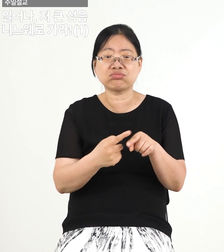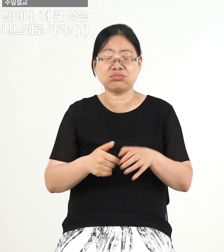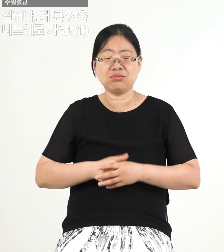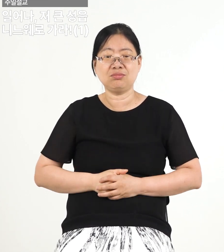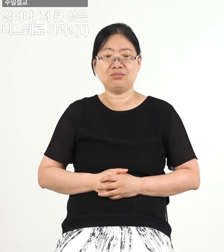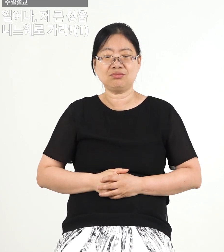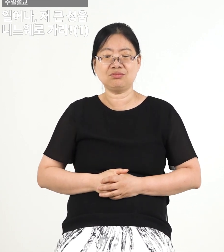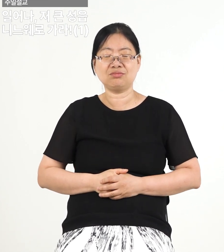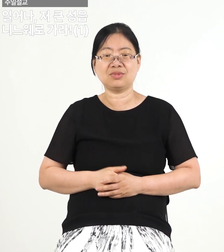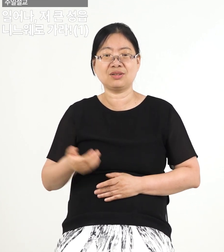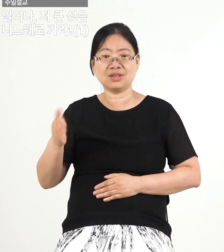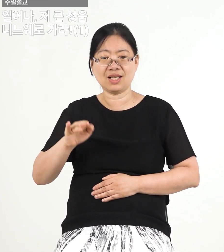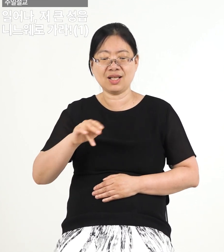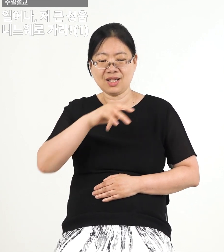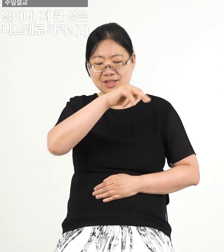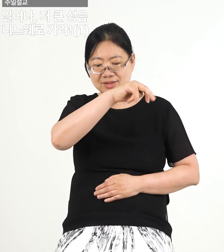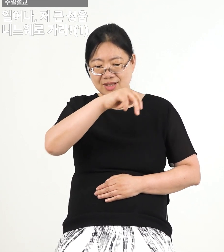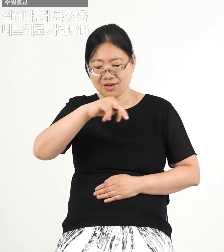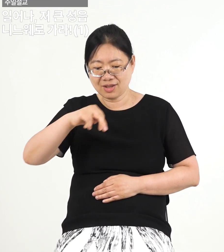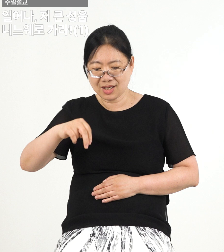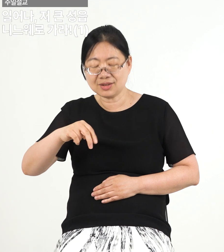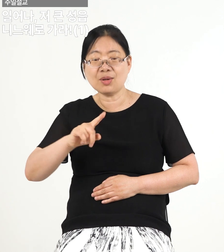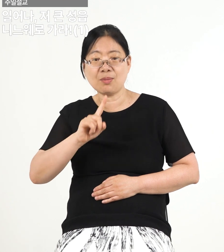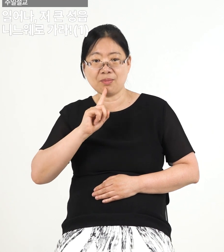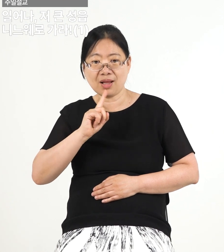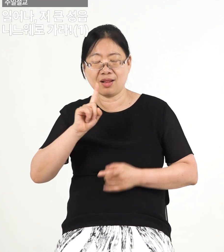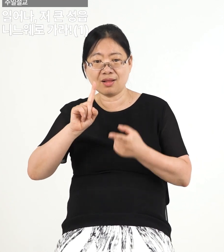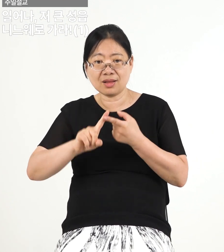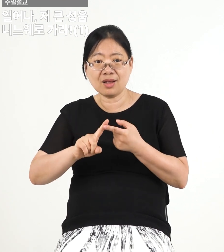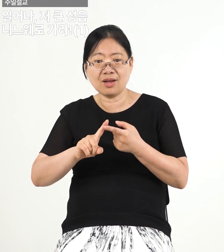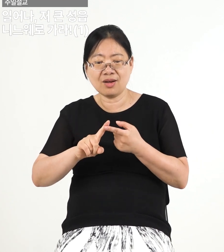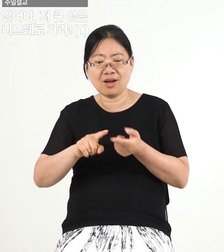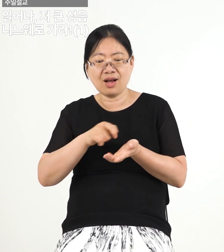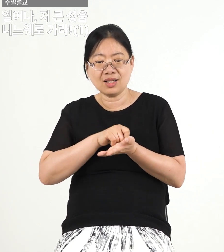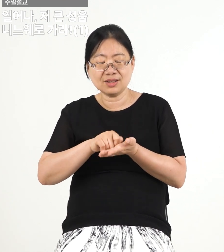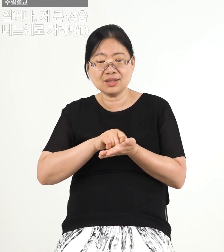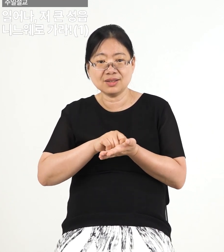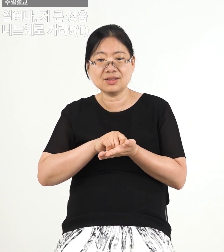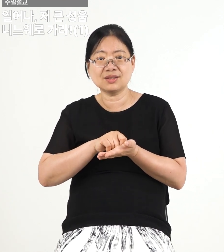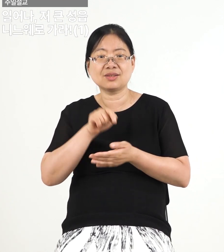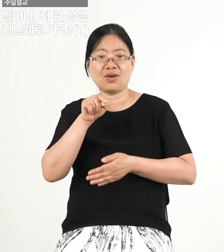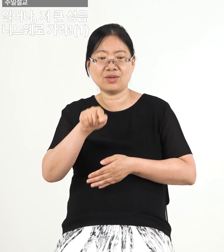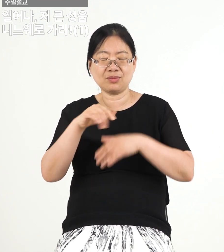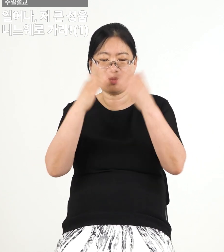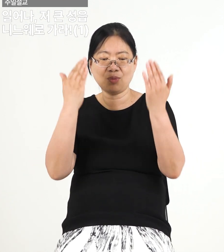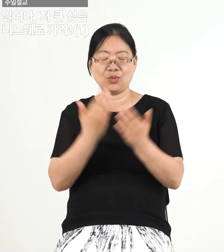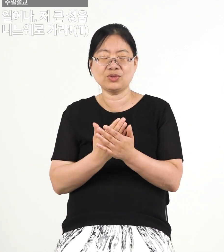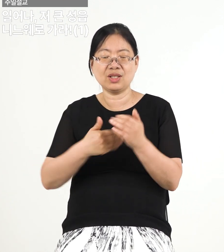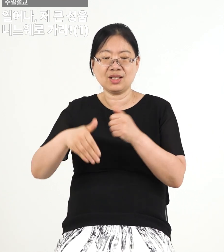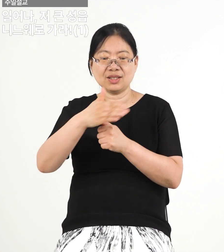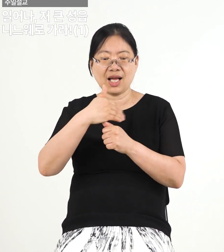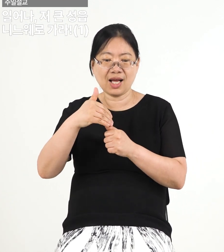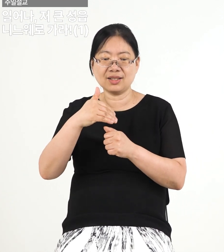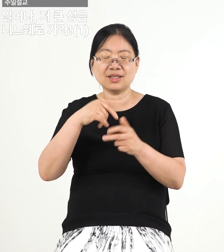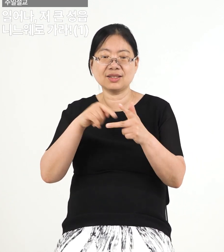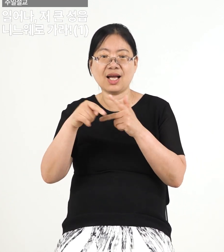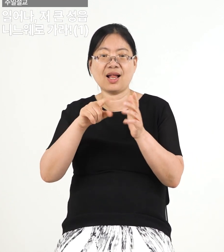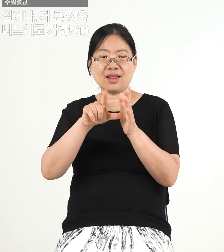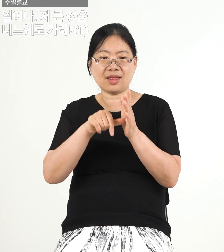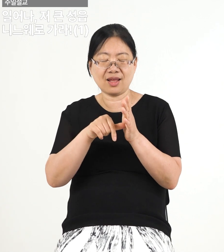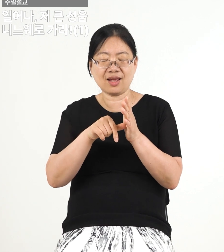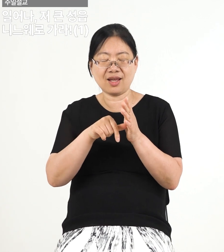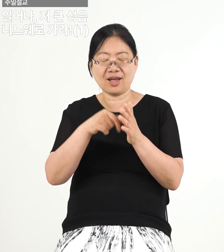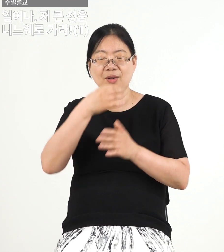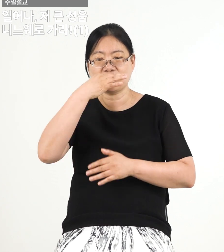그런데 내려간다라는 번역대로 쓰는 것이 전체 흐름에서 일관성을